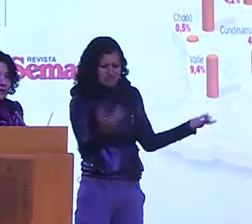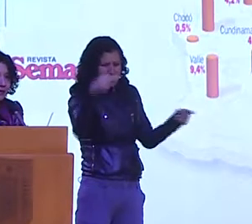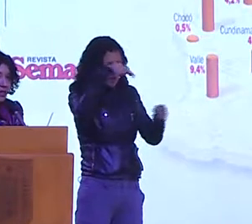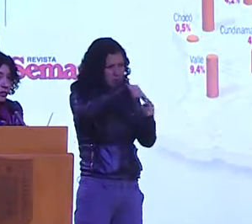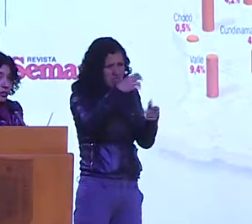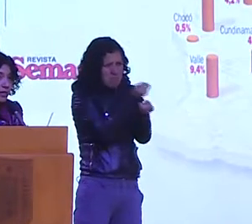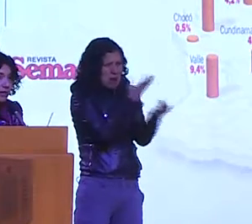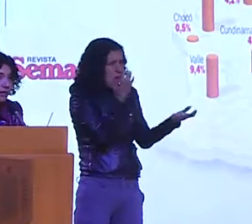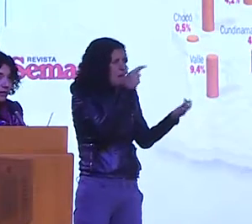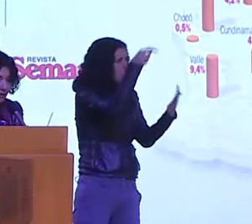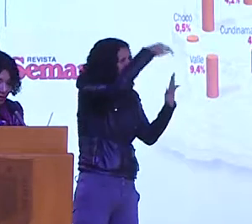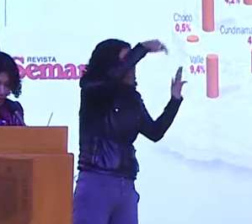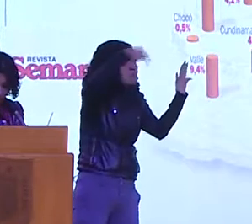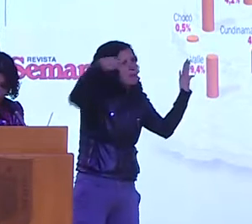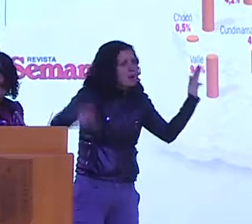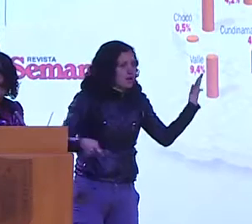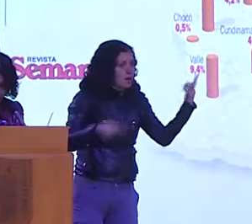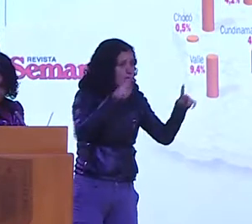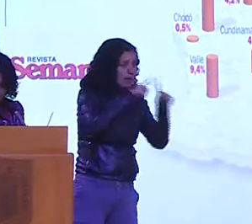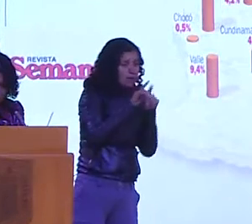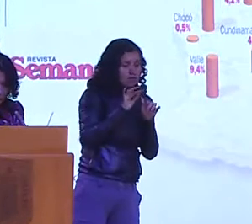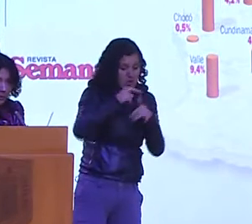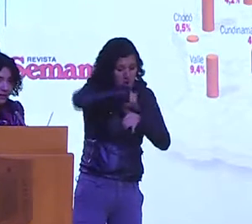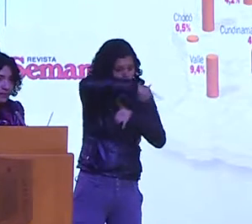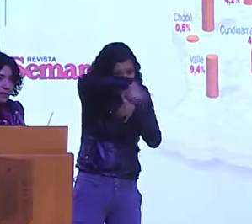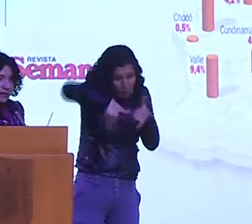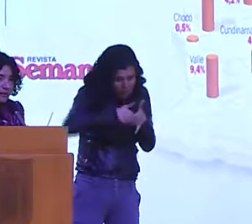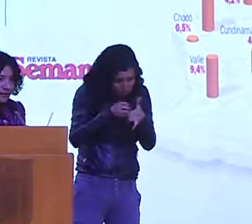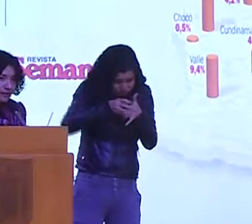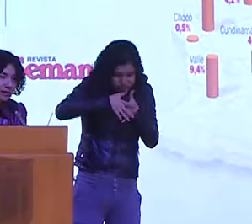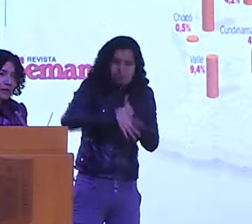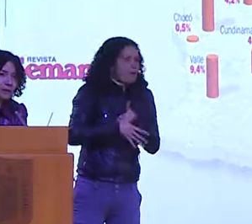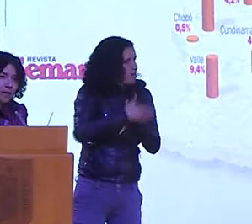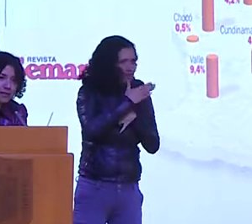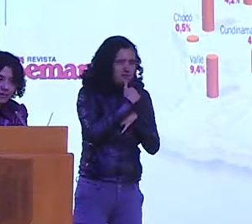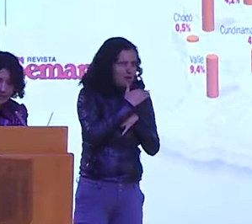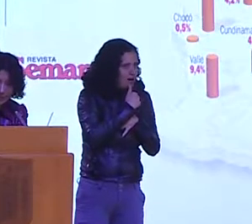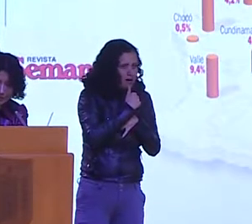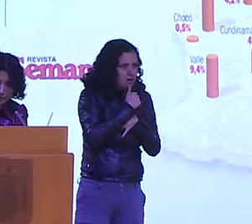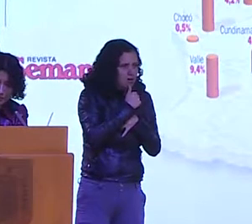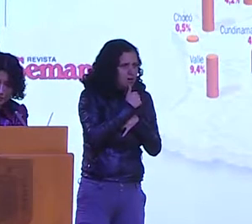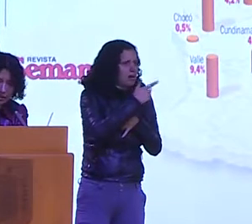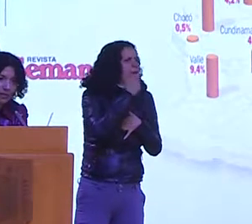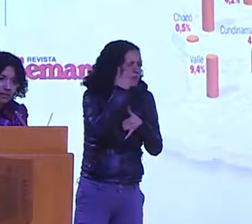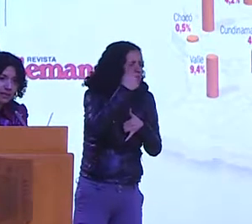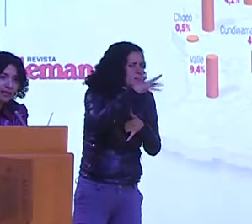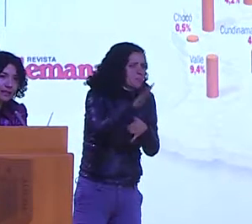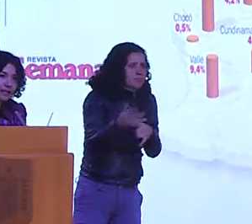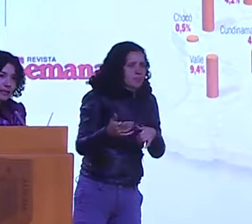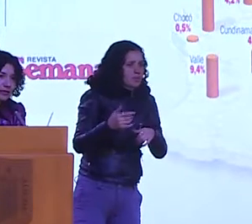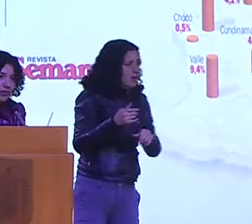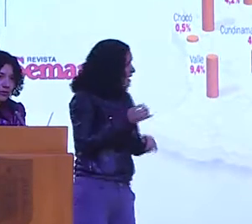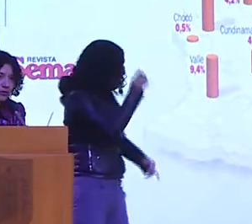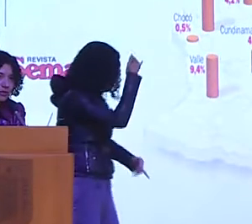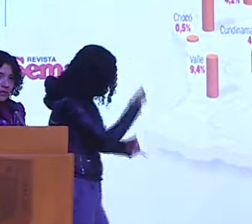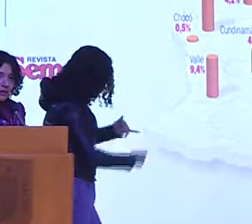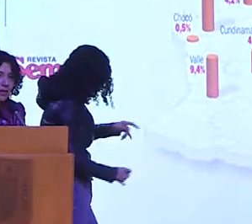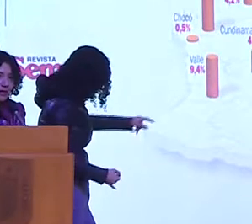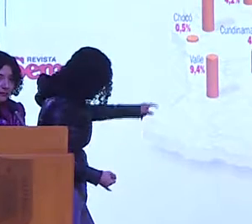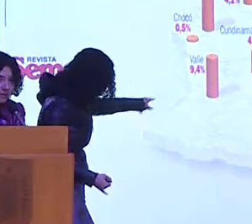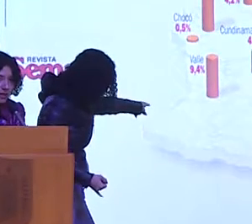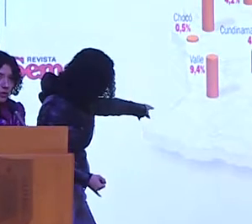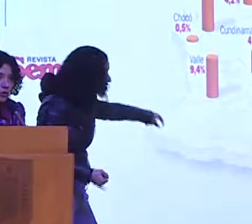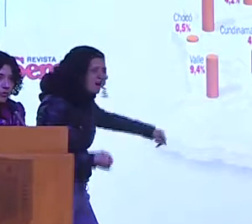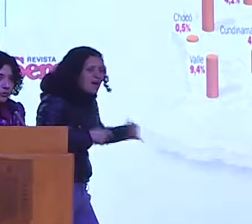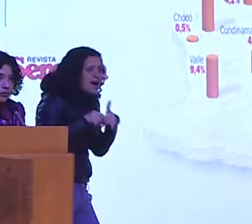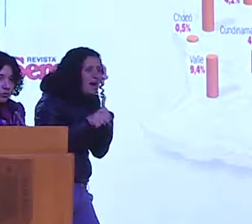posibilidades que no llegan a las regiones. Solamente vayan a la esquina inferior y miren el ingreso del Amazonas,